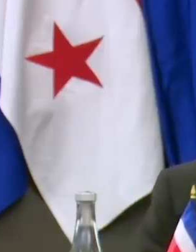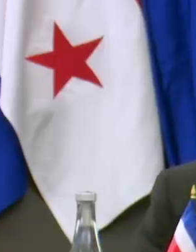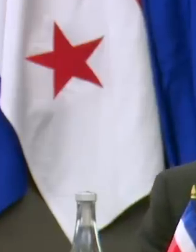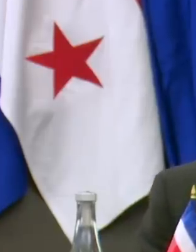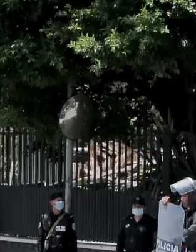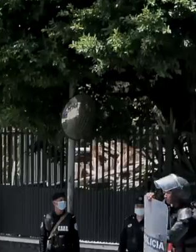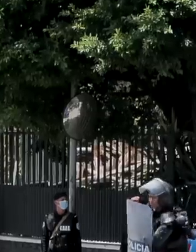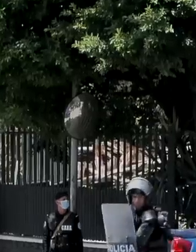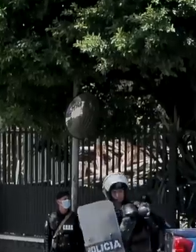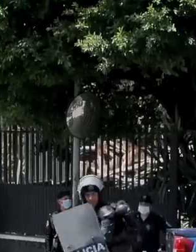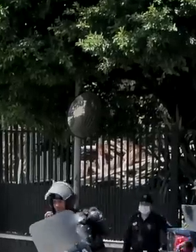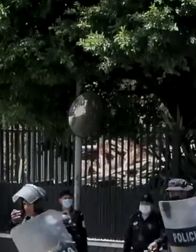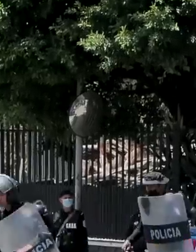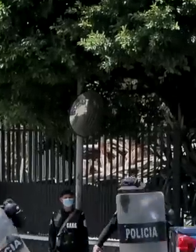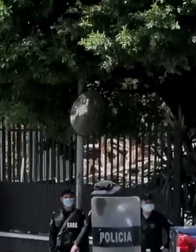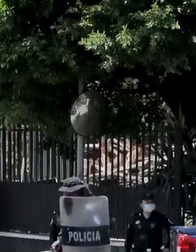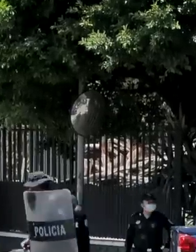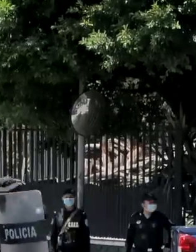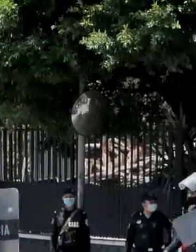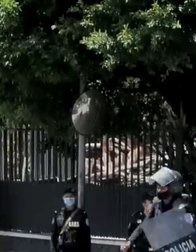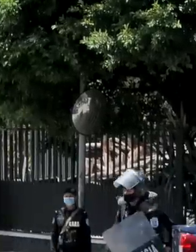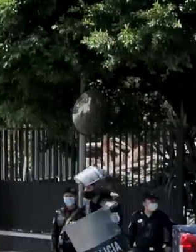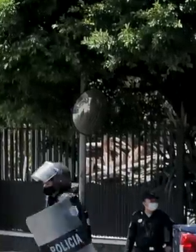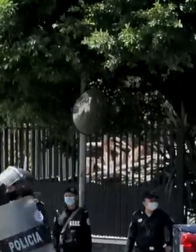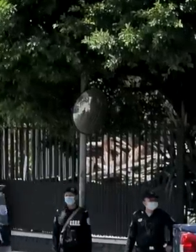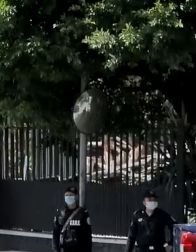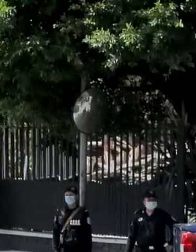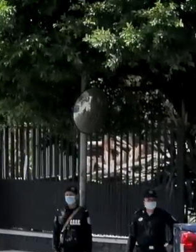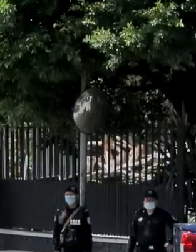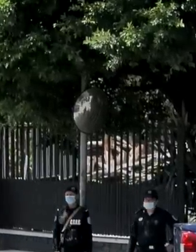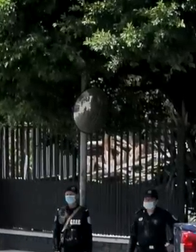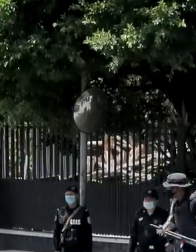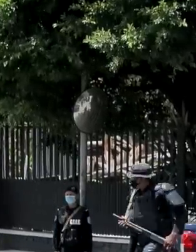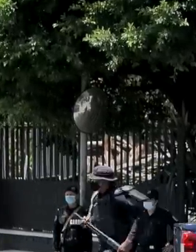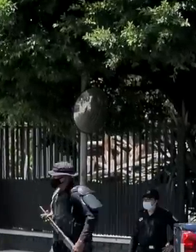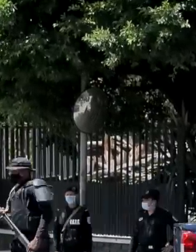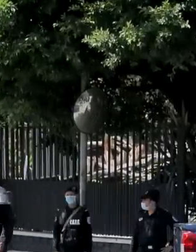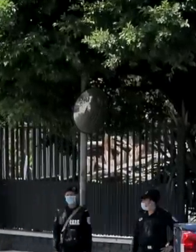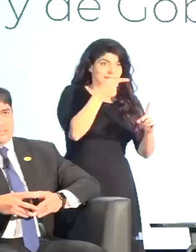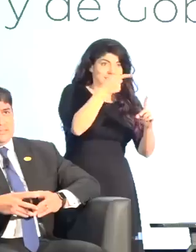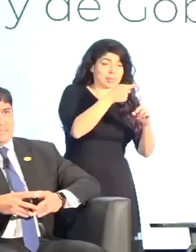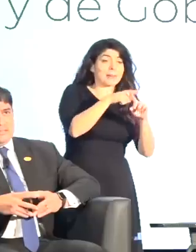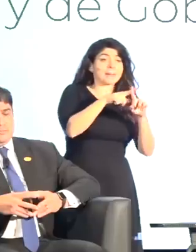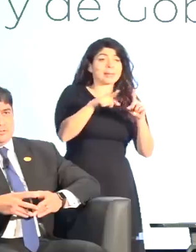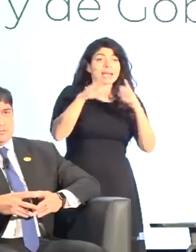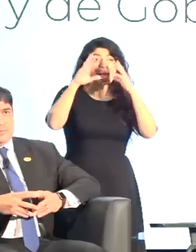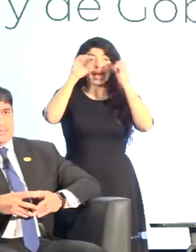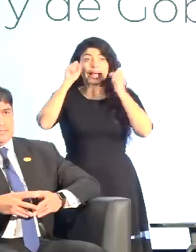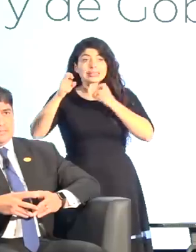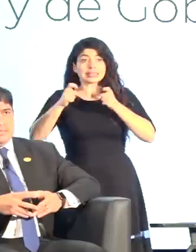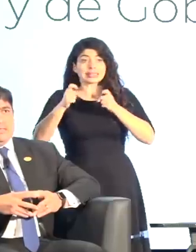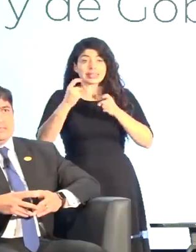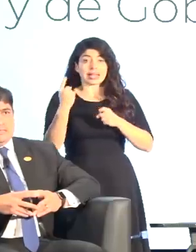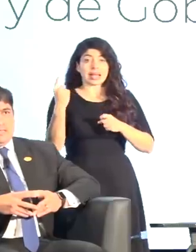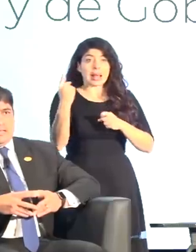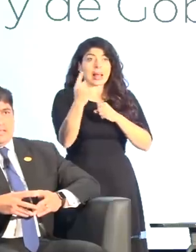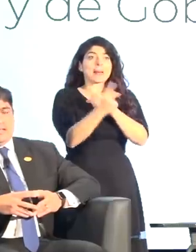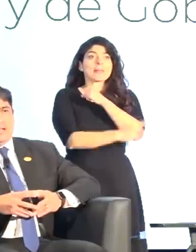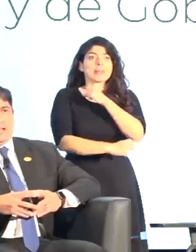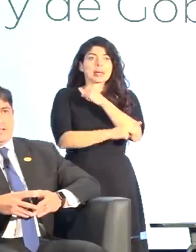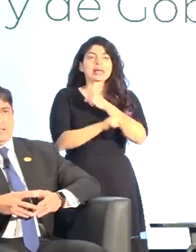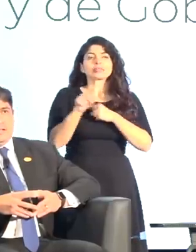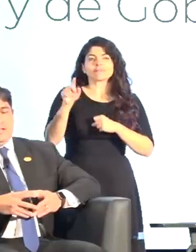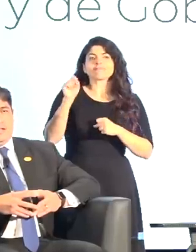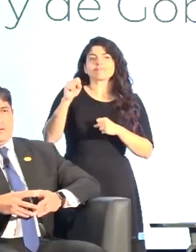abordaje de la situación de Nicaragua en la Organización de Estados Americanos. Los cancilleres de nuestros países sí